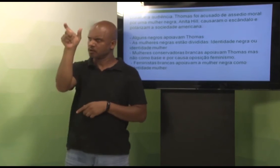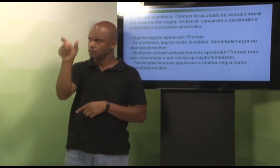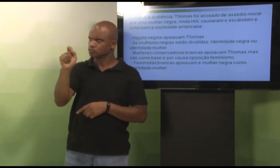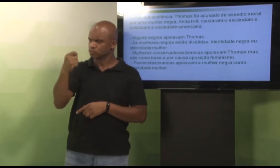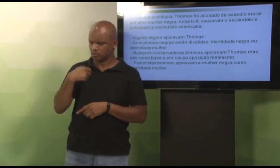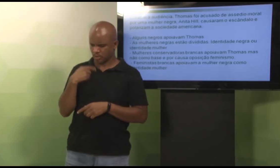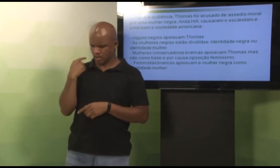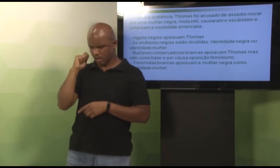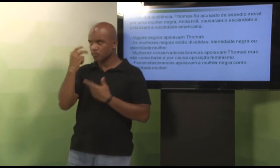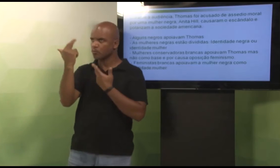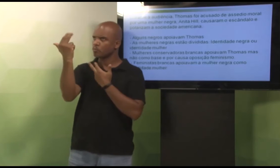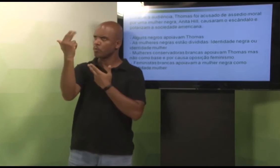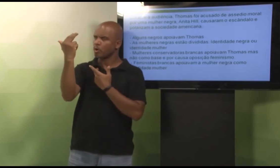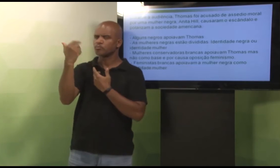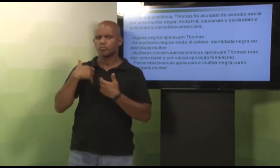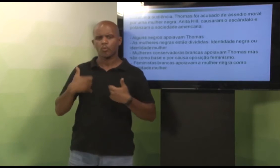que estava com o juiz,